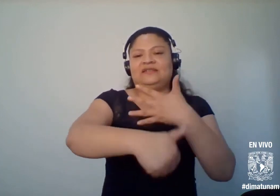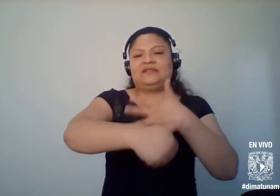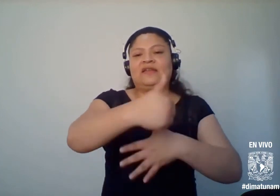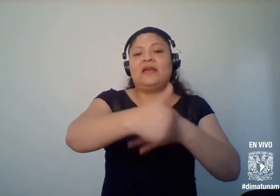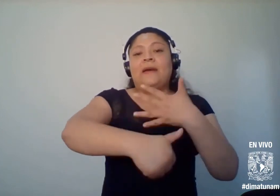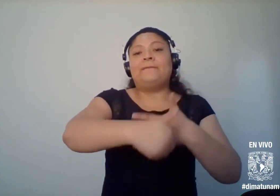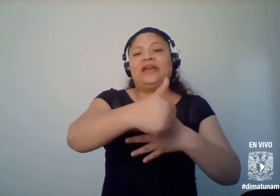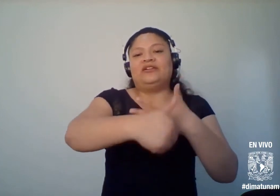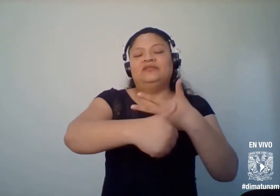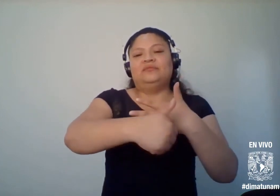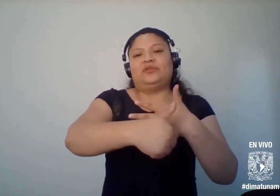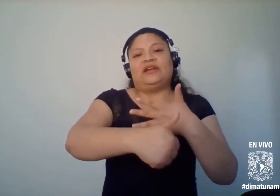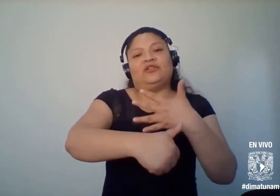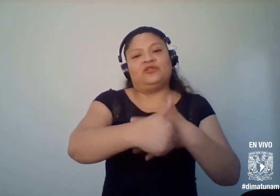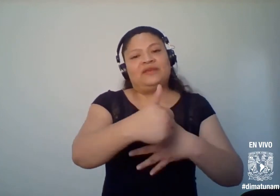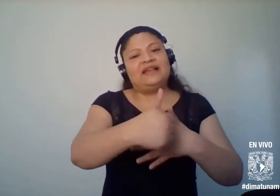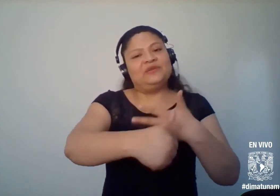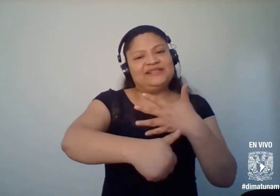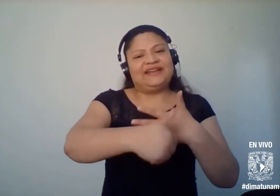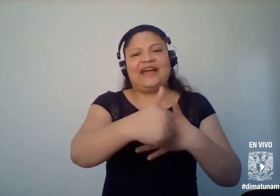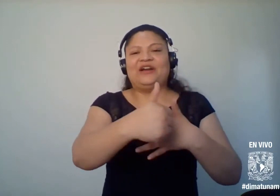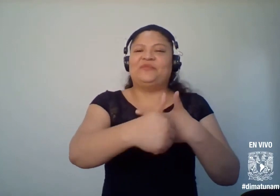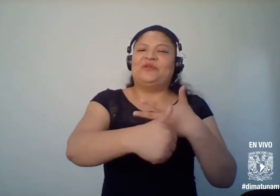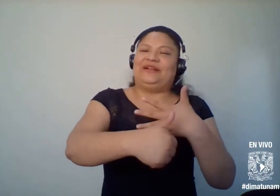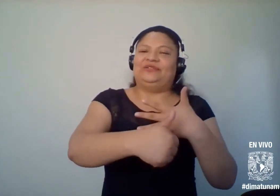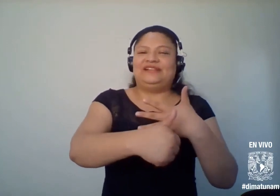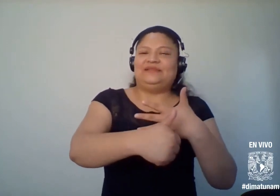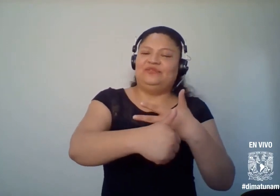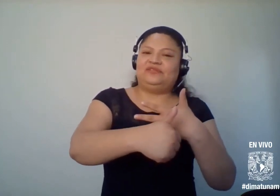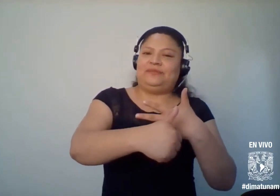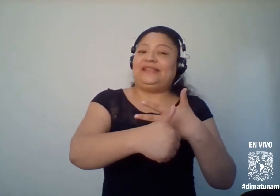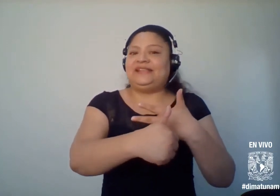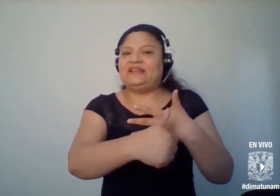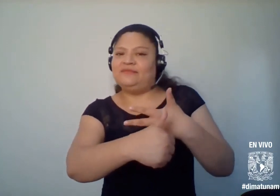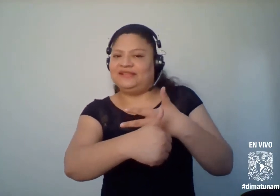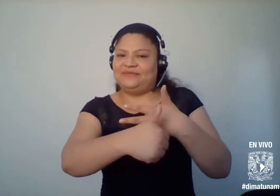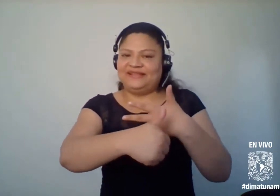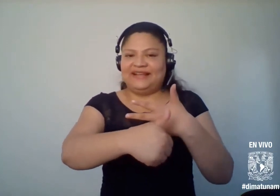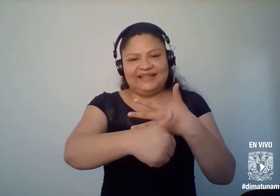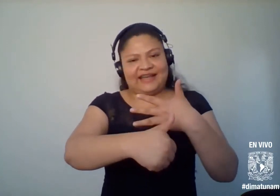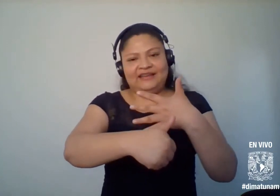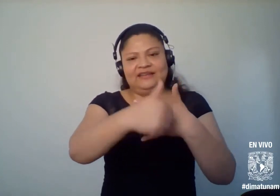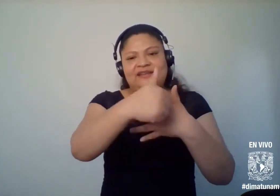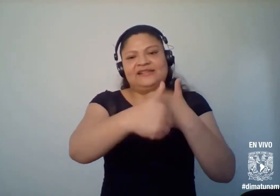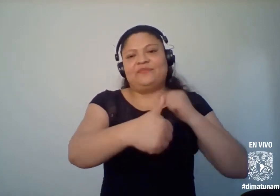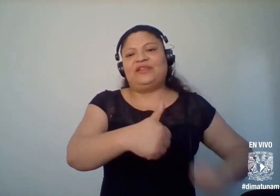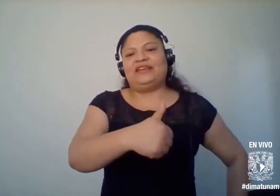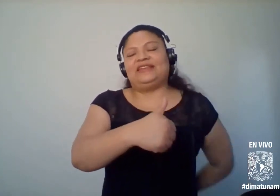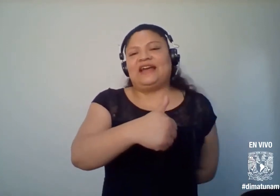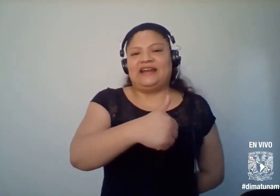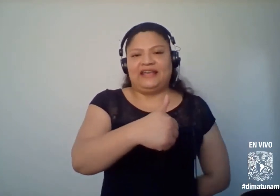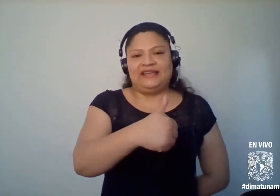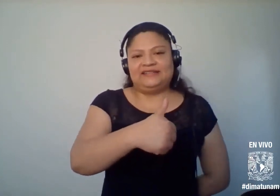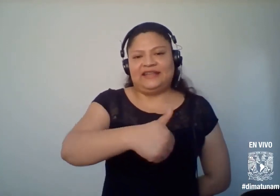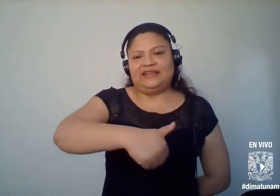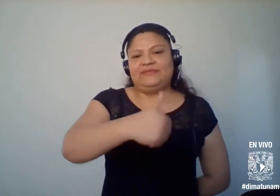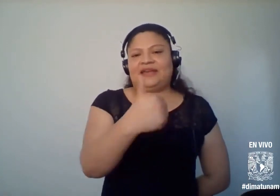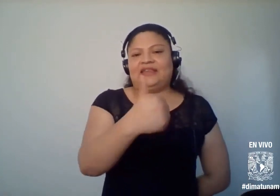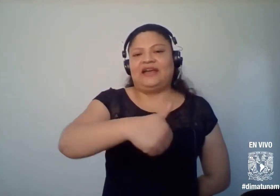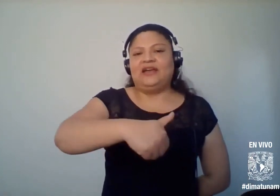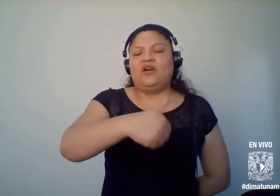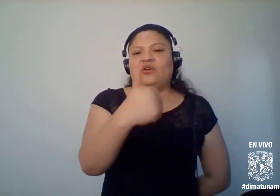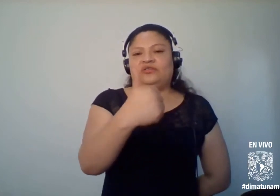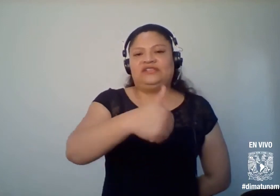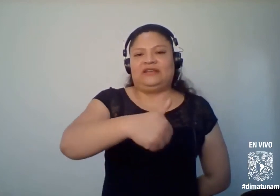6. Pero, por economía lingüística, como cuando decimos bici en vez de bicicleta, se puede quitar este y